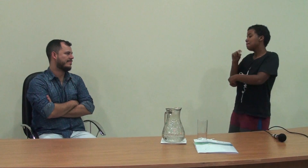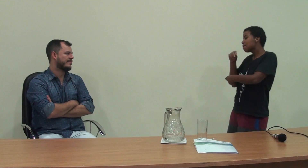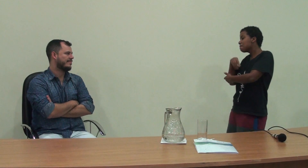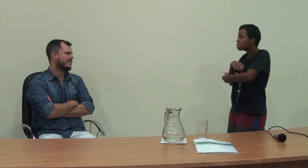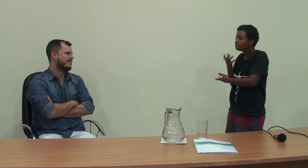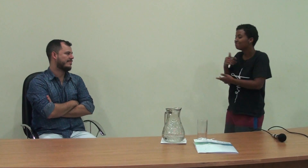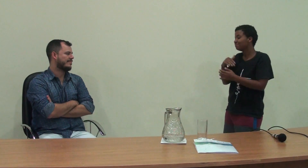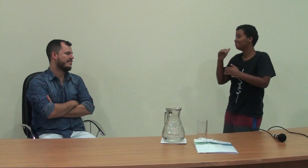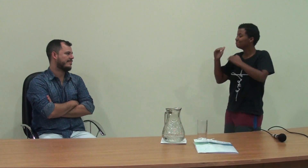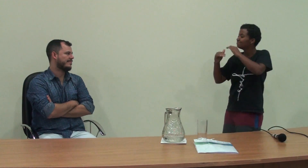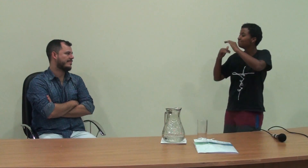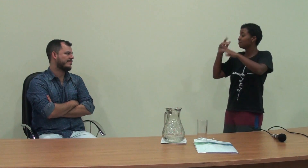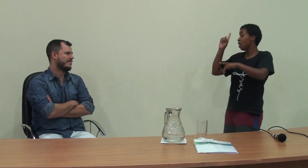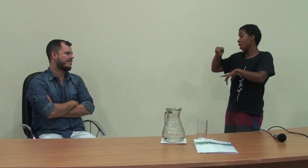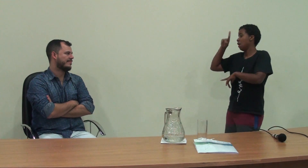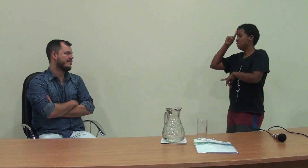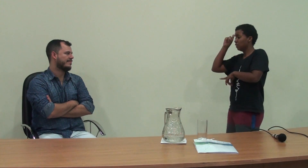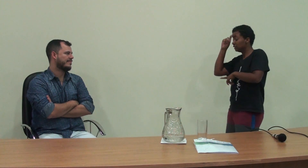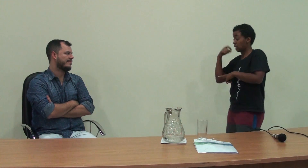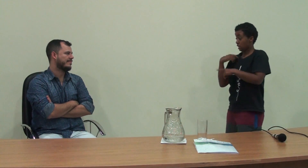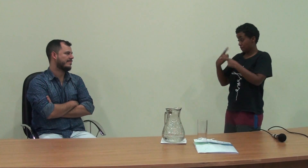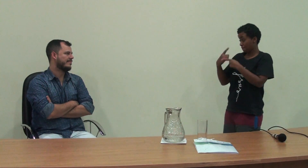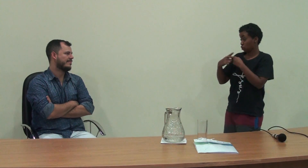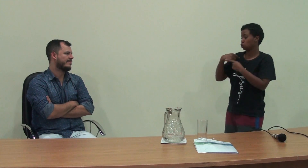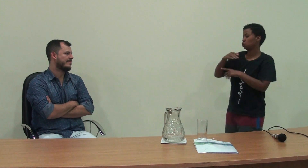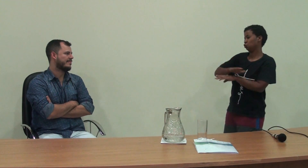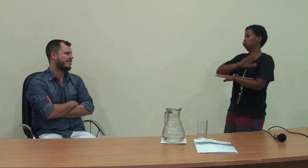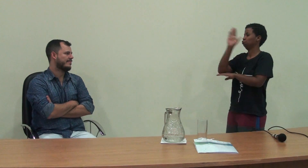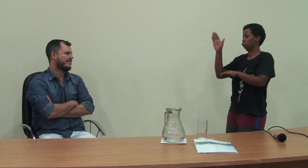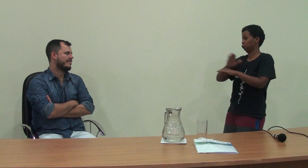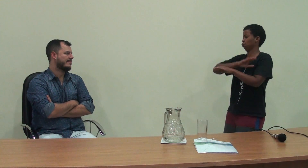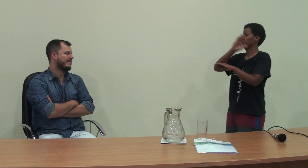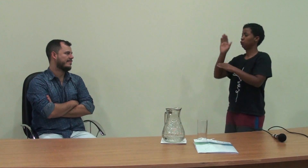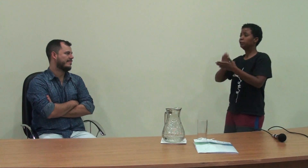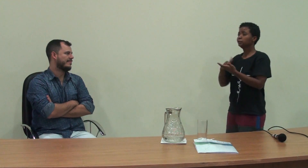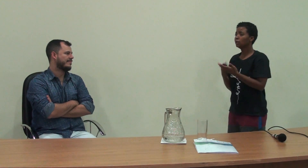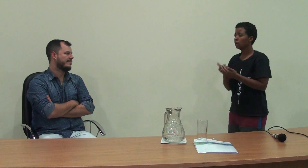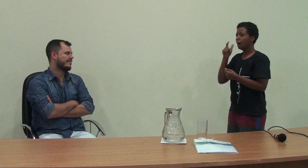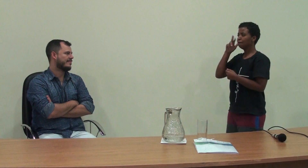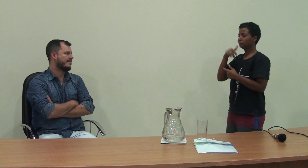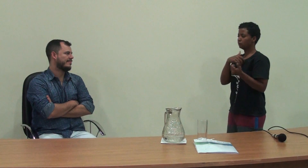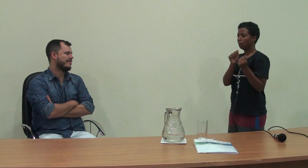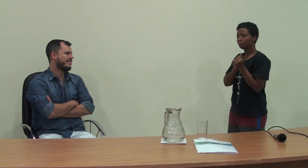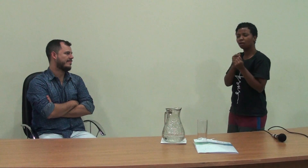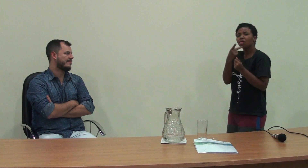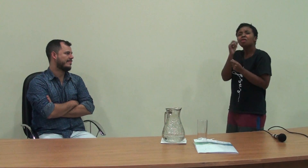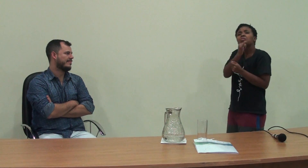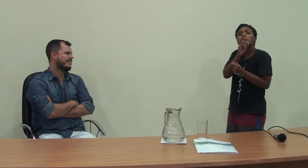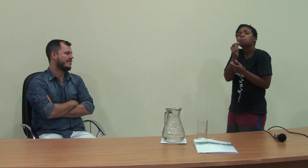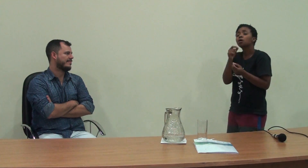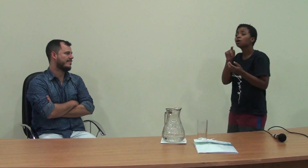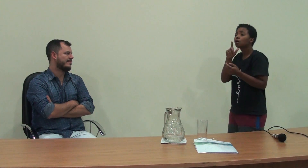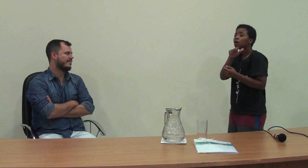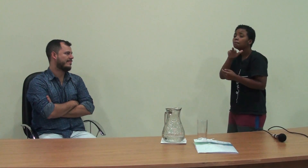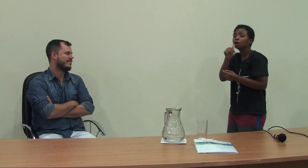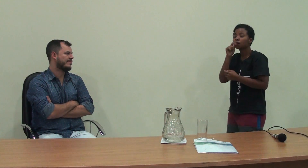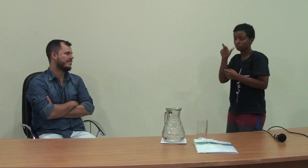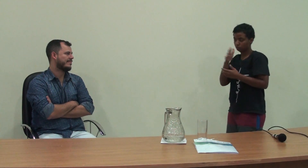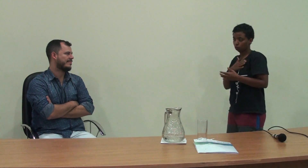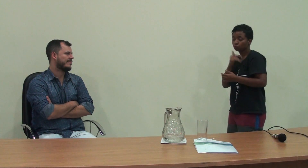sempre cuidando de mim, sempre junto comigo, desse meu desenvolvimento. Lembro dessas idas ao hospital,